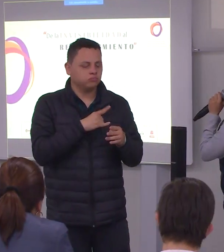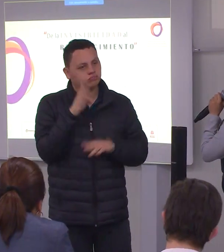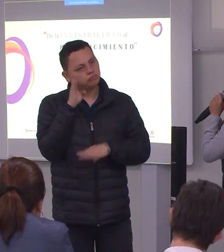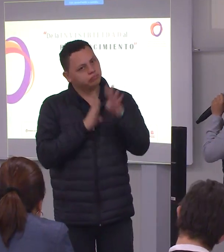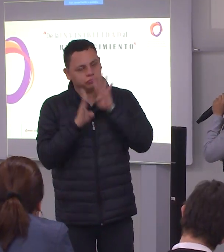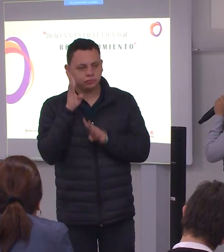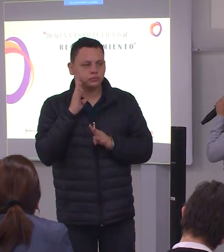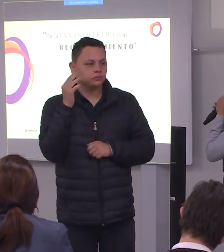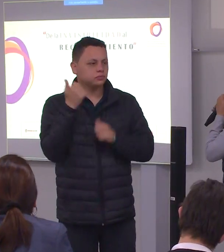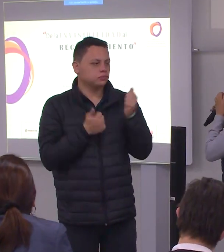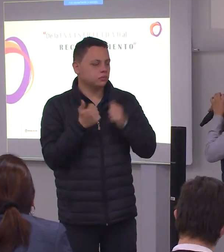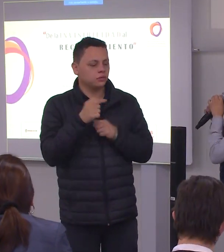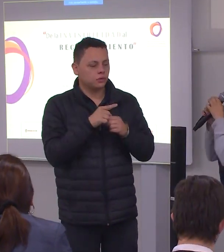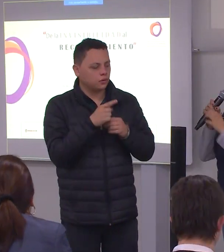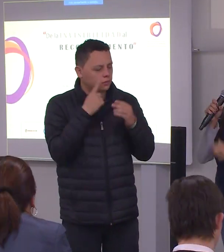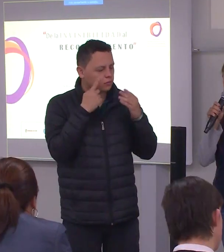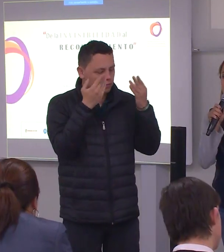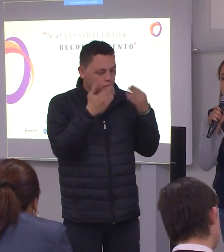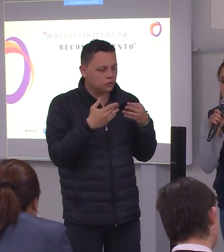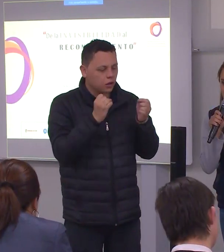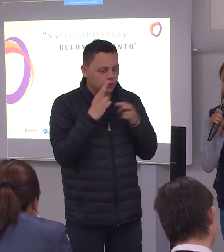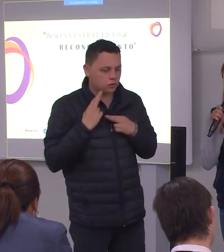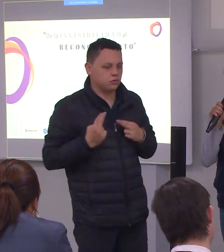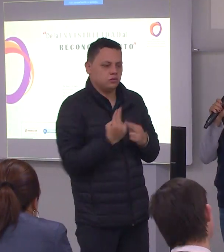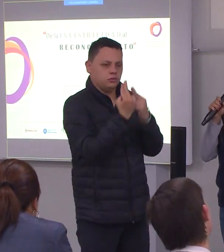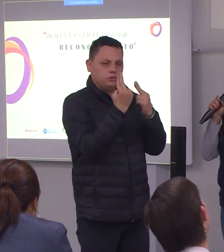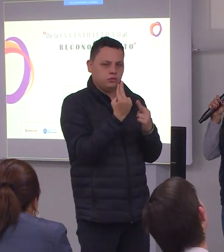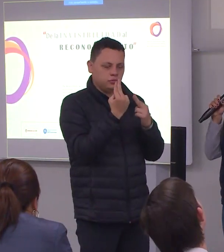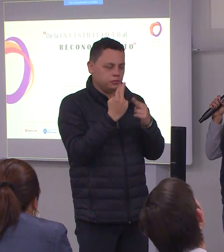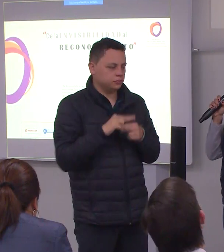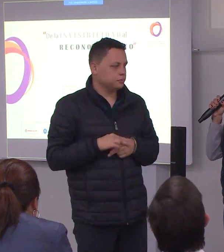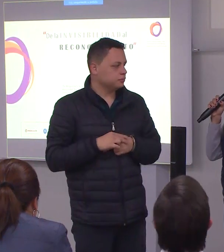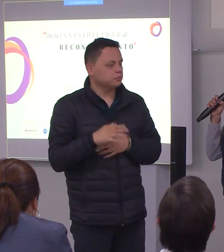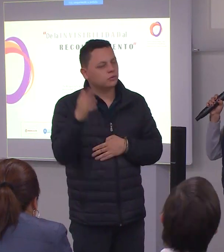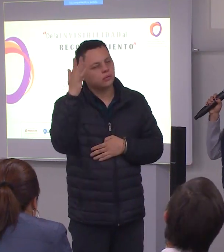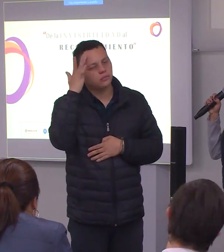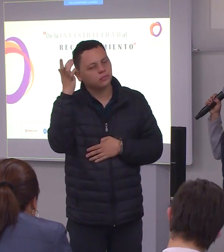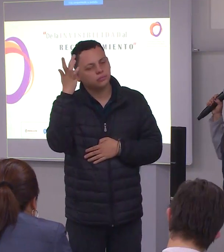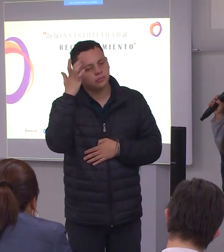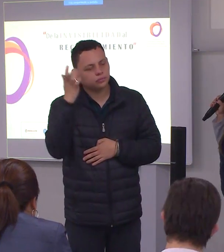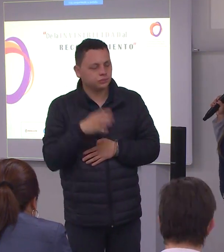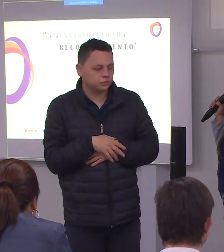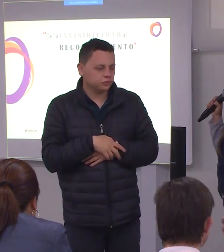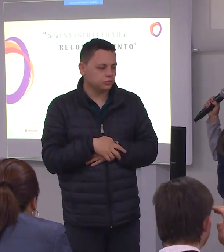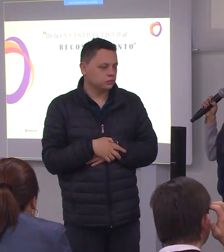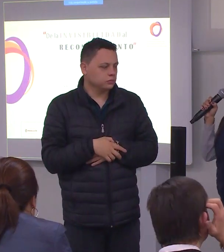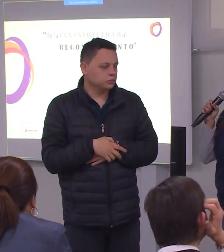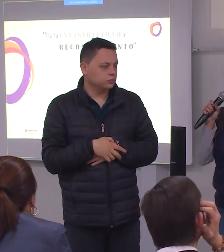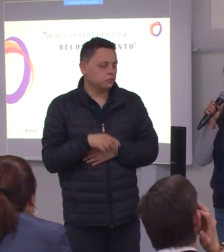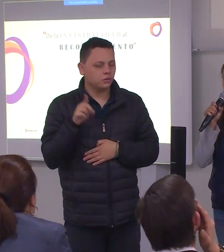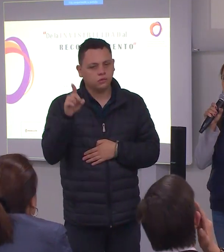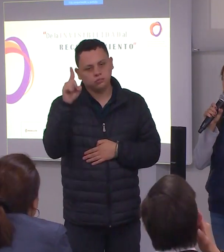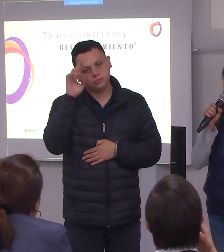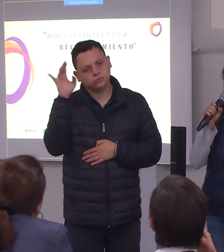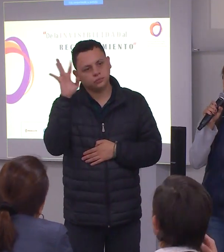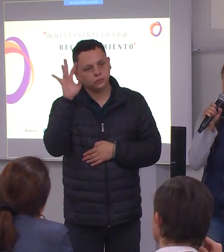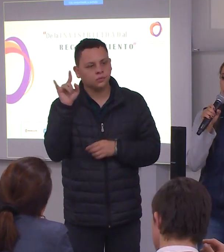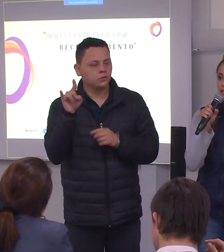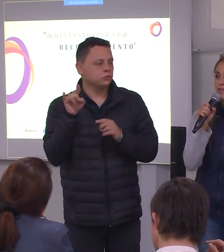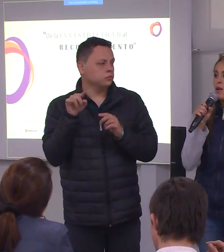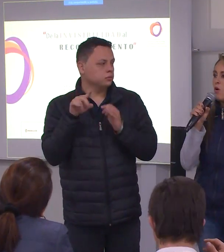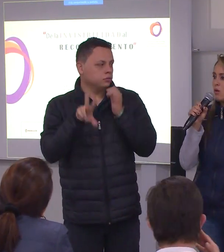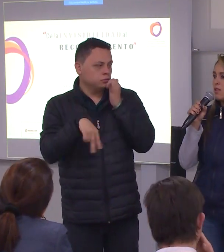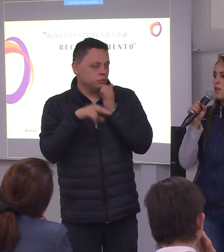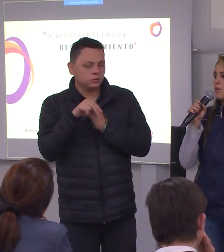y le colocamos de la invisibilidad al reconocimiento y esto porque tomamos a un filósofo y sociólogo